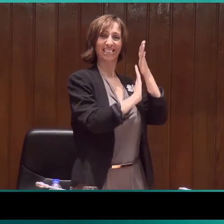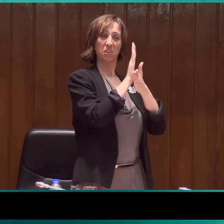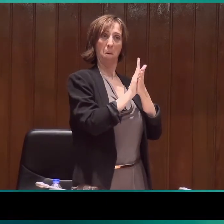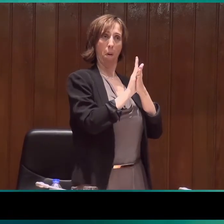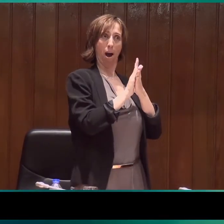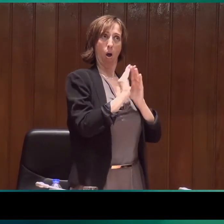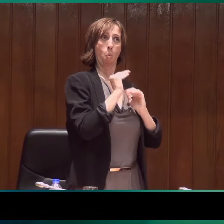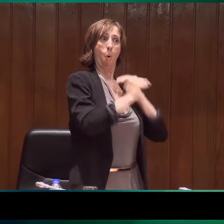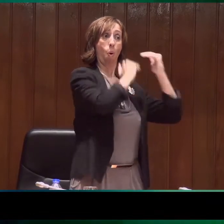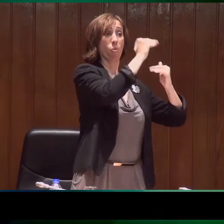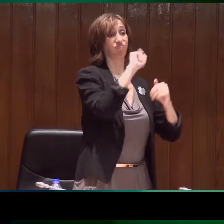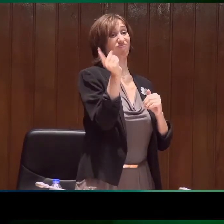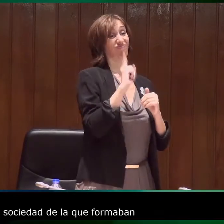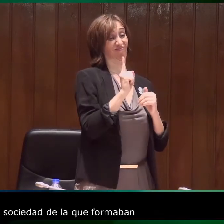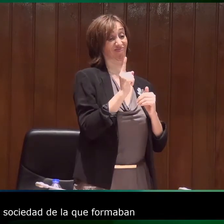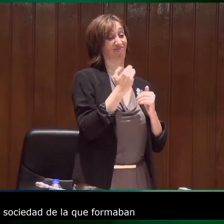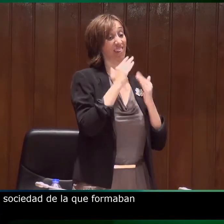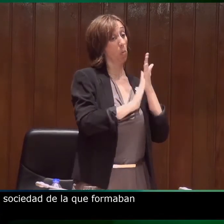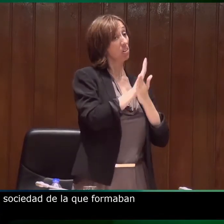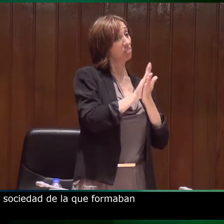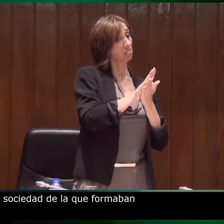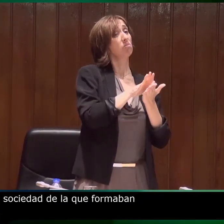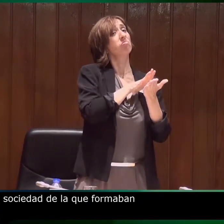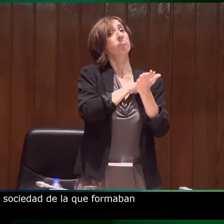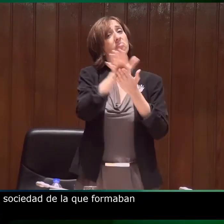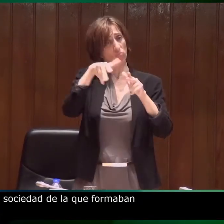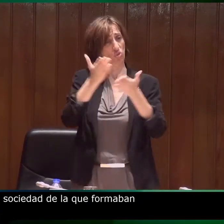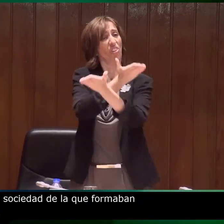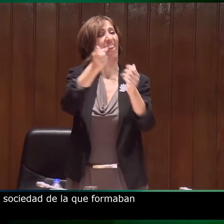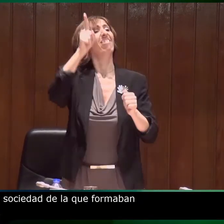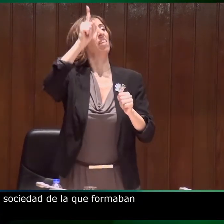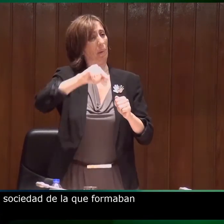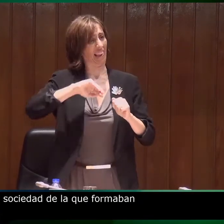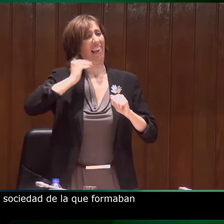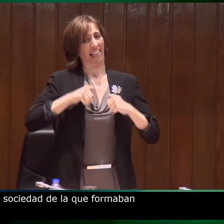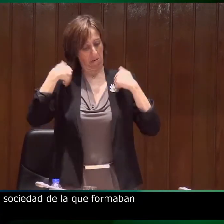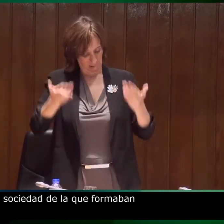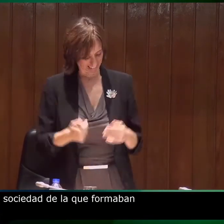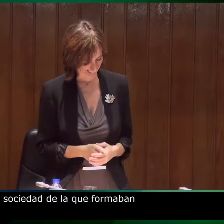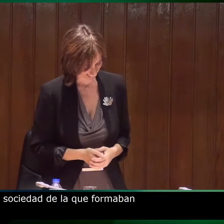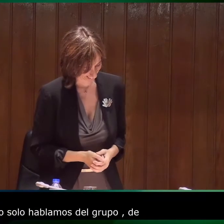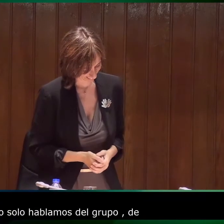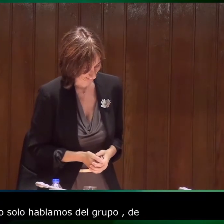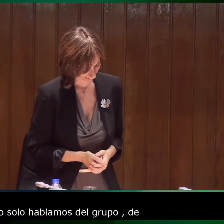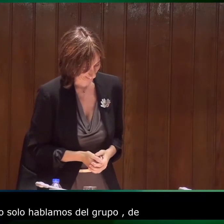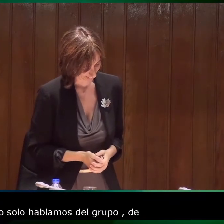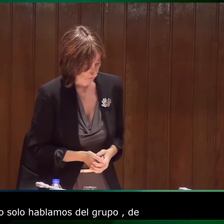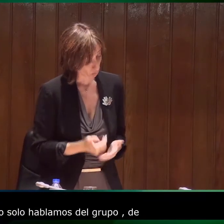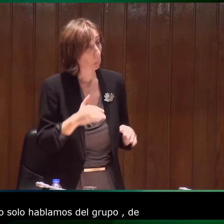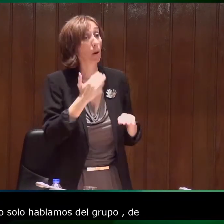pero no solo hablamos del grupo de la comunidad de las personas que utilizan la lengua de signos esto también y enriquece influye